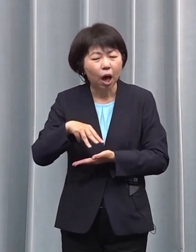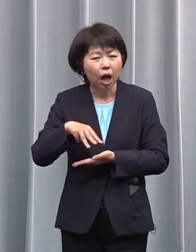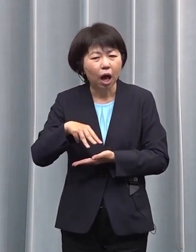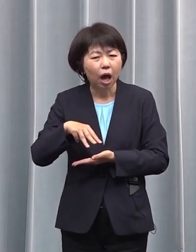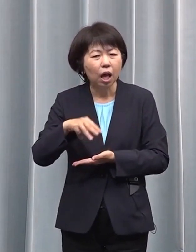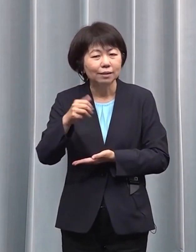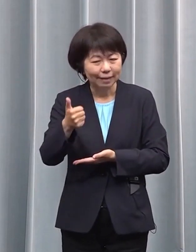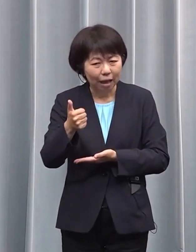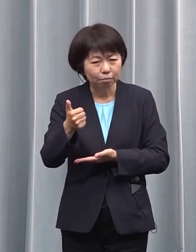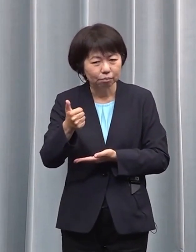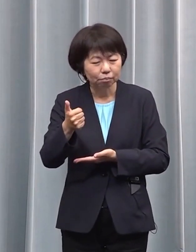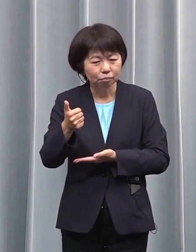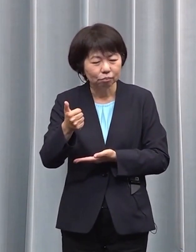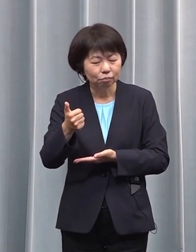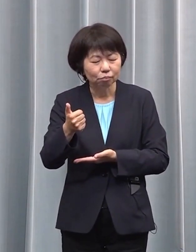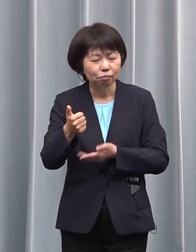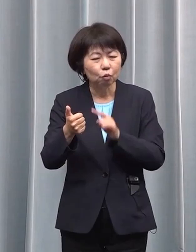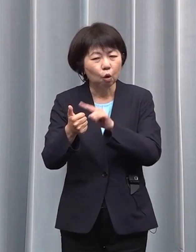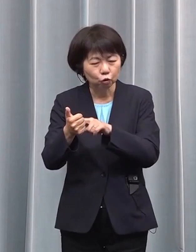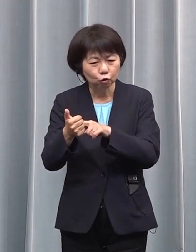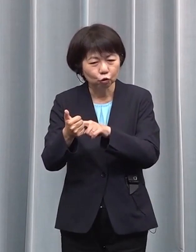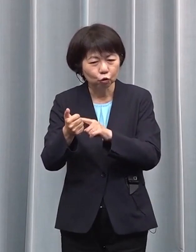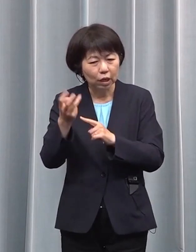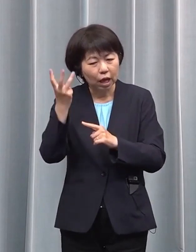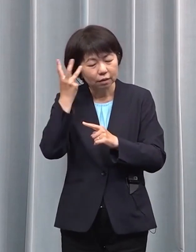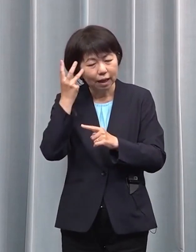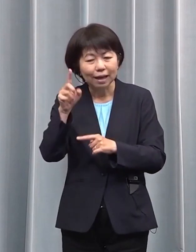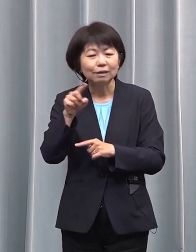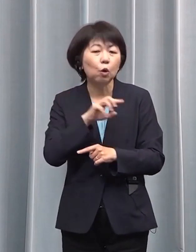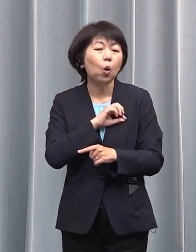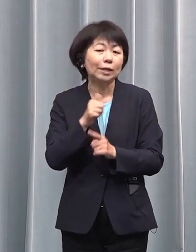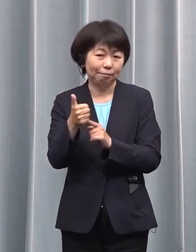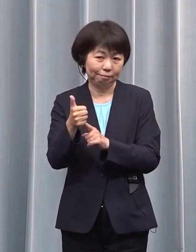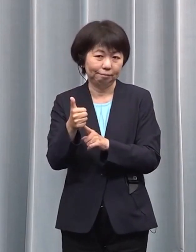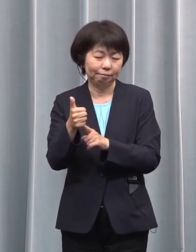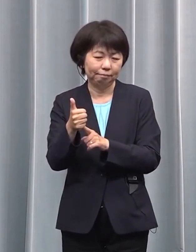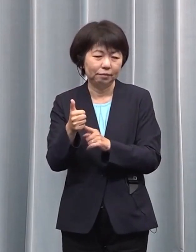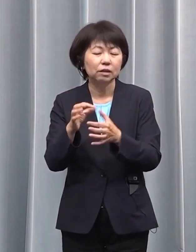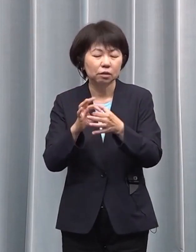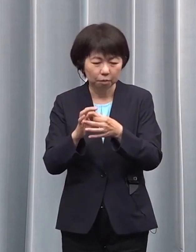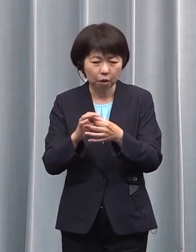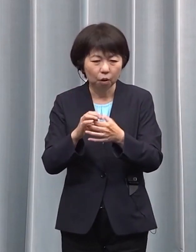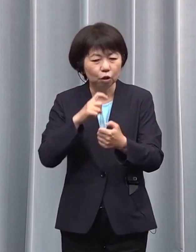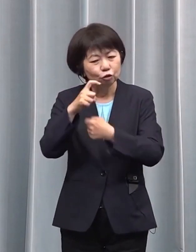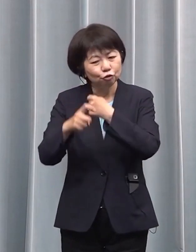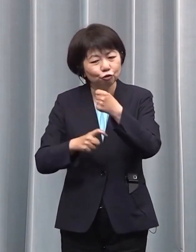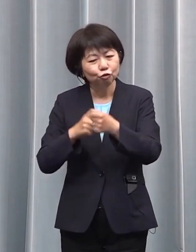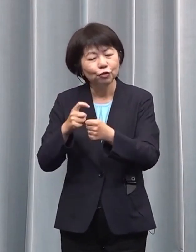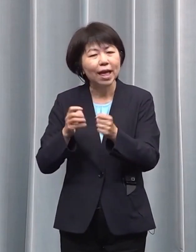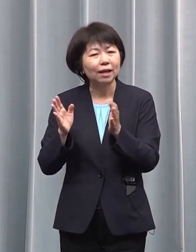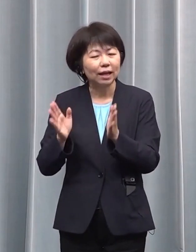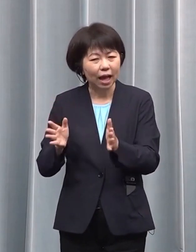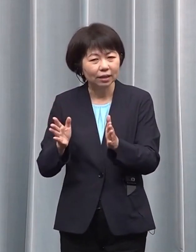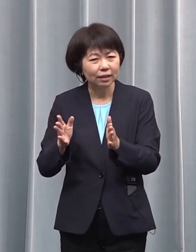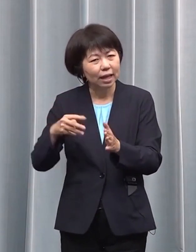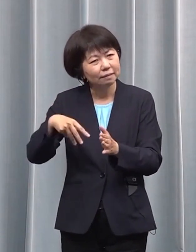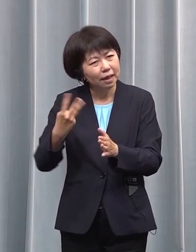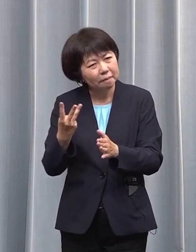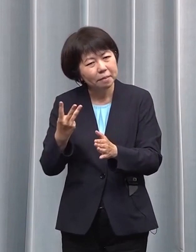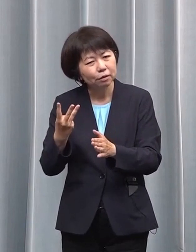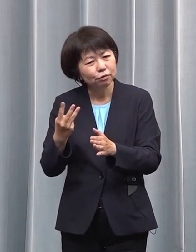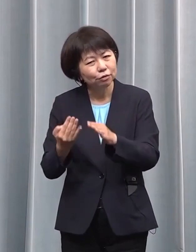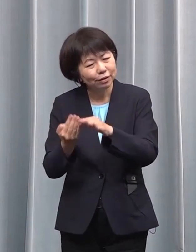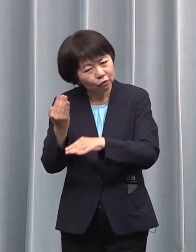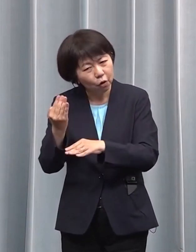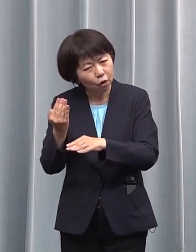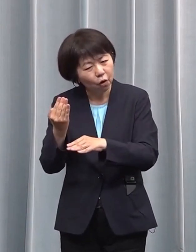る参与員の発言も、10年で3900件自分は審査したが、なんと1人しか難民認定してない、